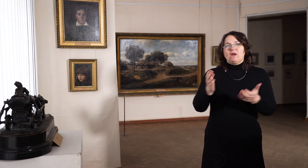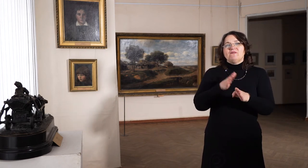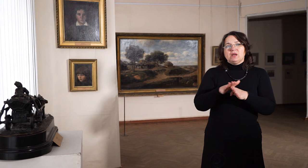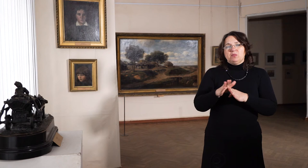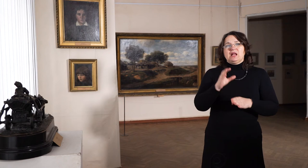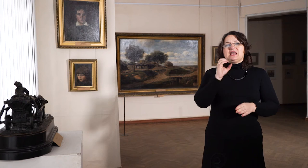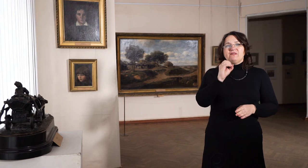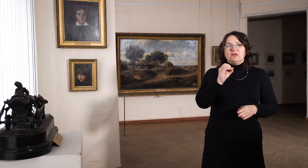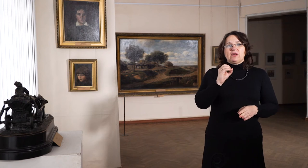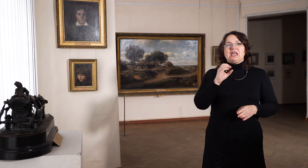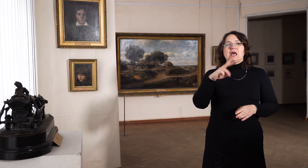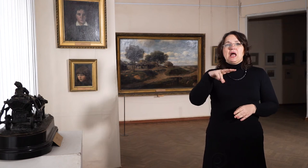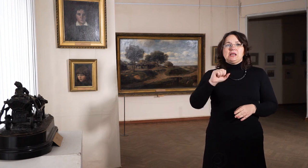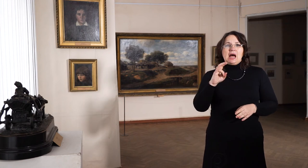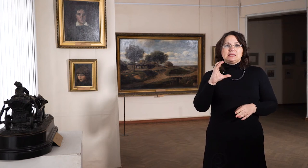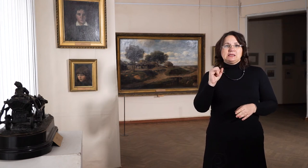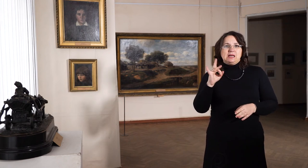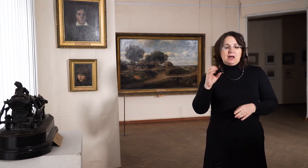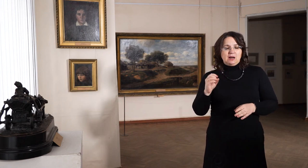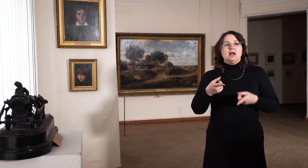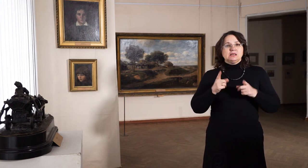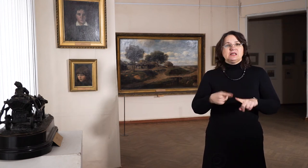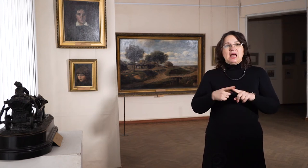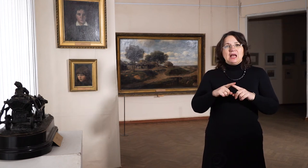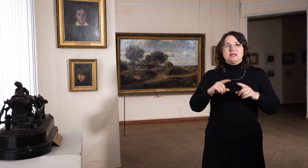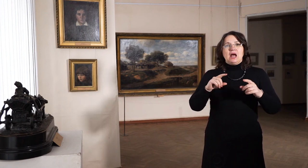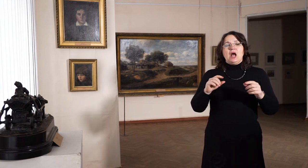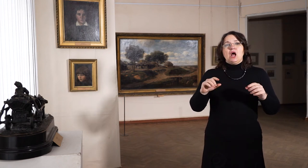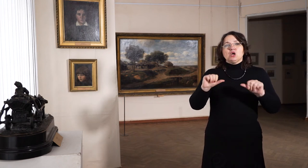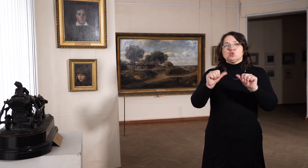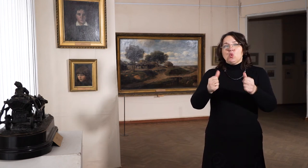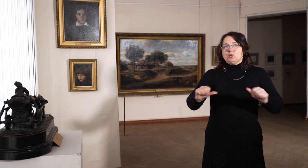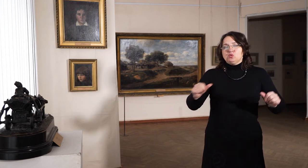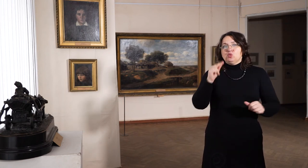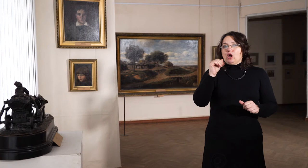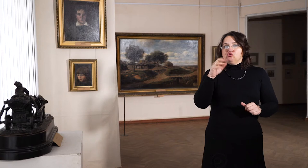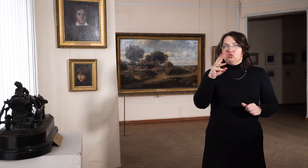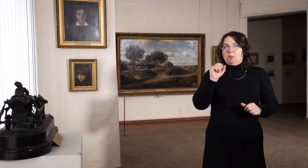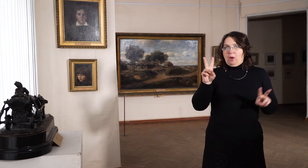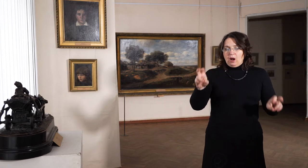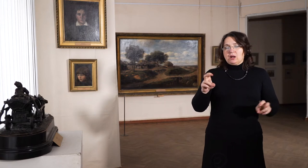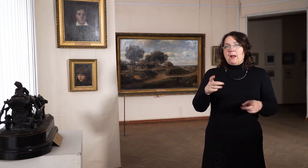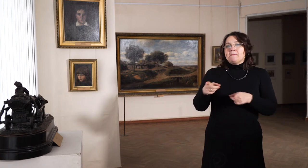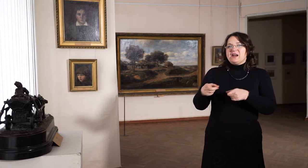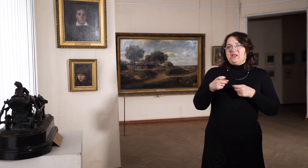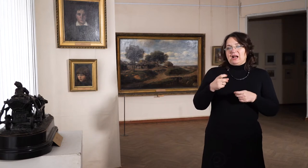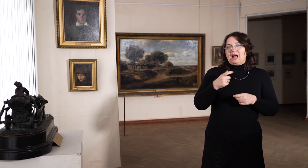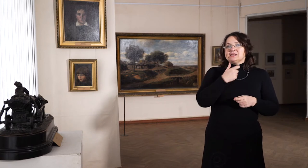Лансере. Действительно, эта скульптура «Чумак» неизменно привлекает зрительский интерес. Напомню, что